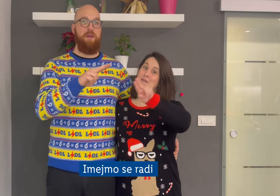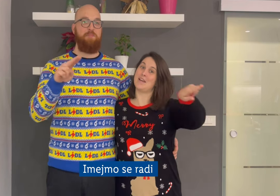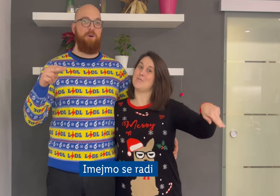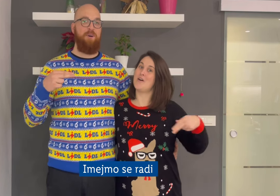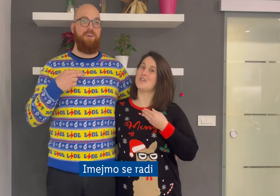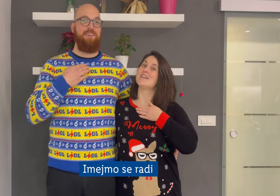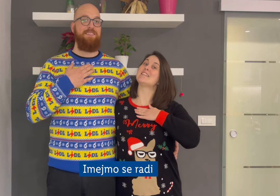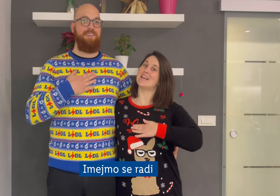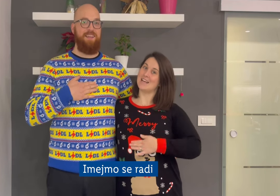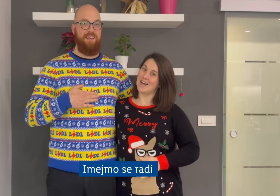Imejmo se radi.